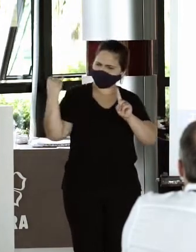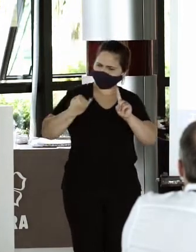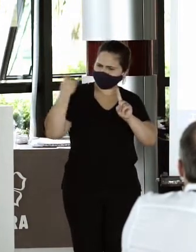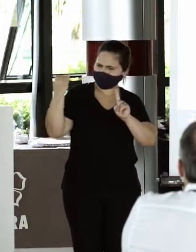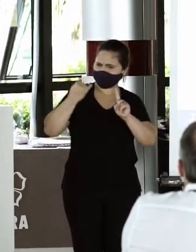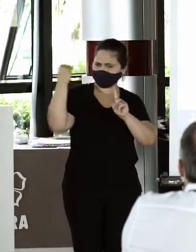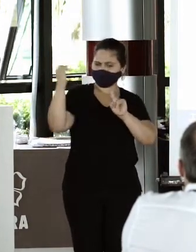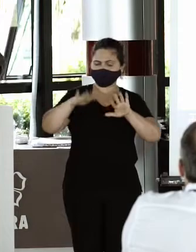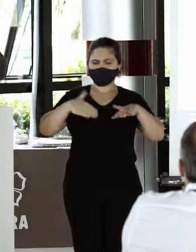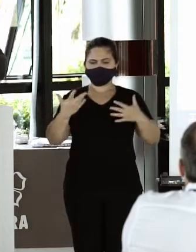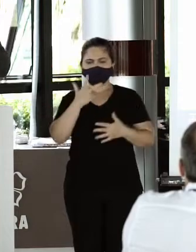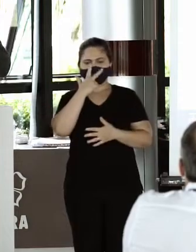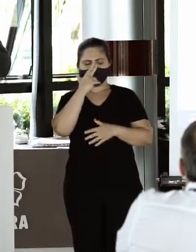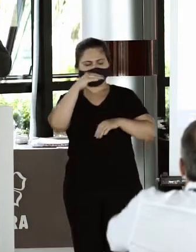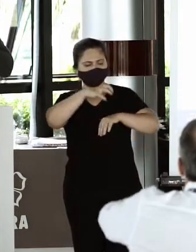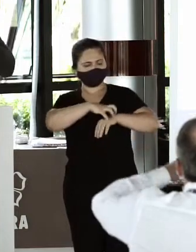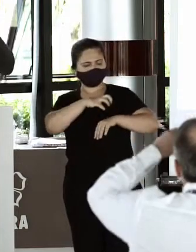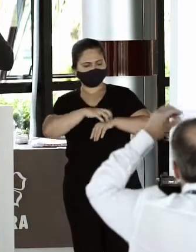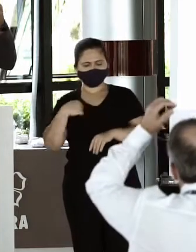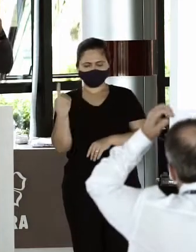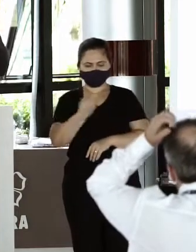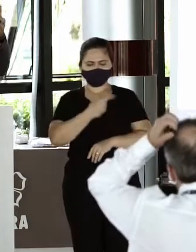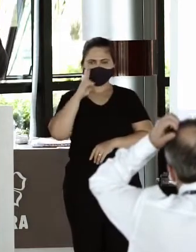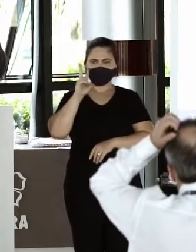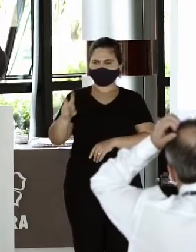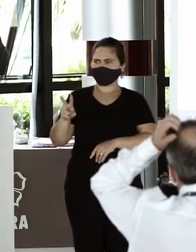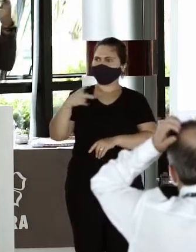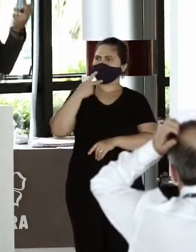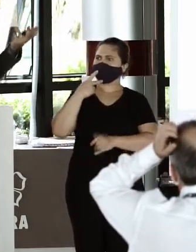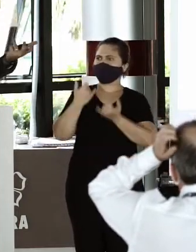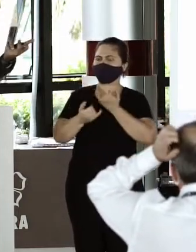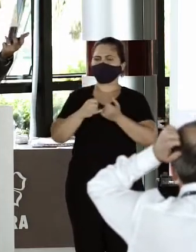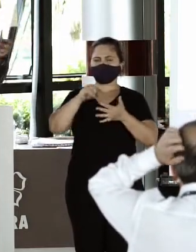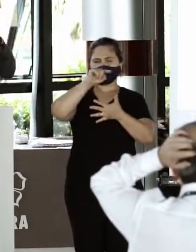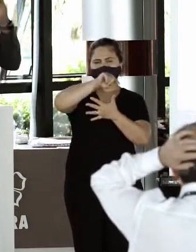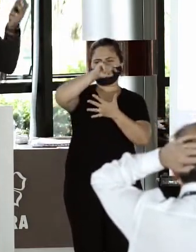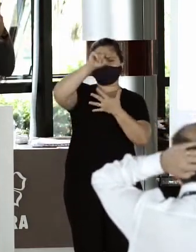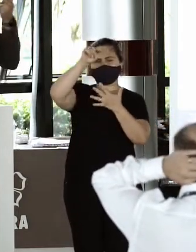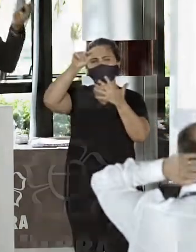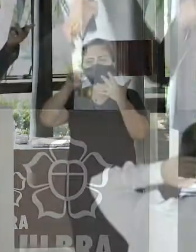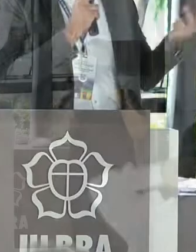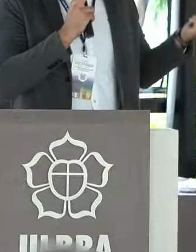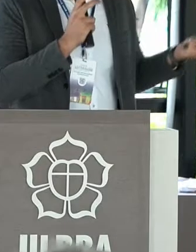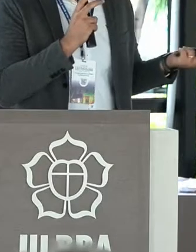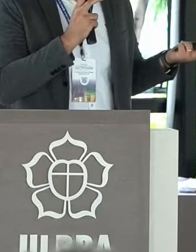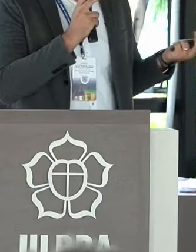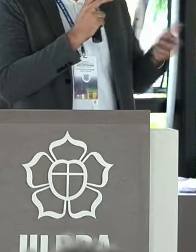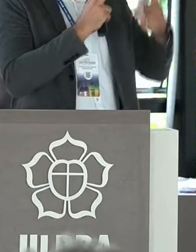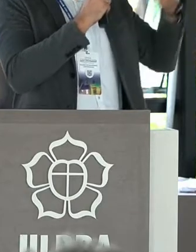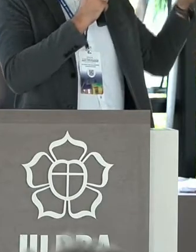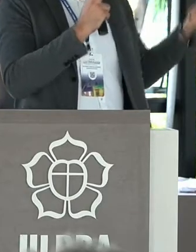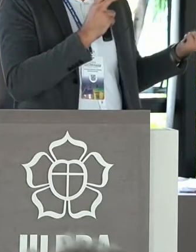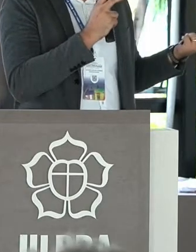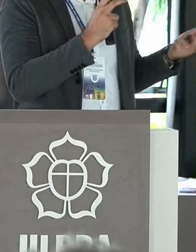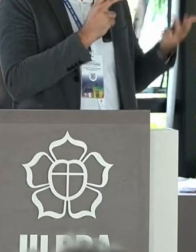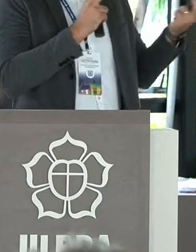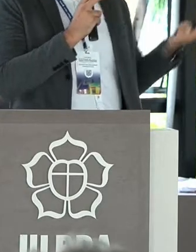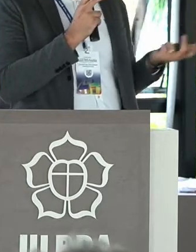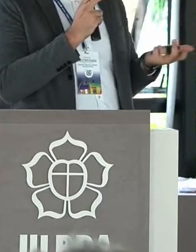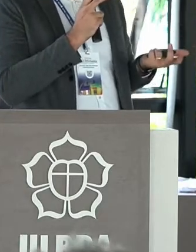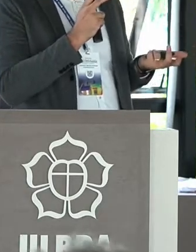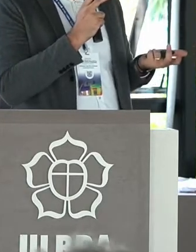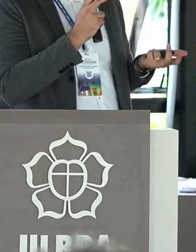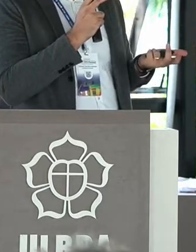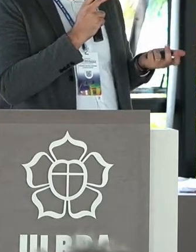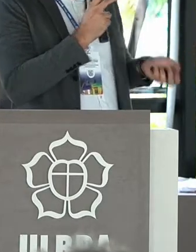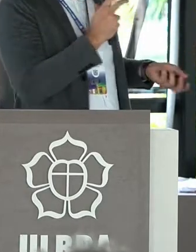importante. Então, da mesma maneira que vocês já ouviram falar aí nos pixels, né? Quantos pixels tem uma imagem? O que é aquilo? É a